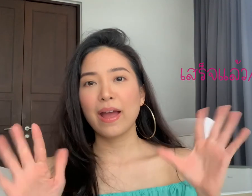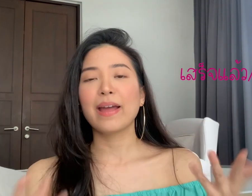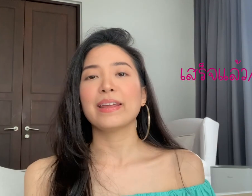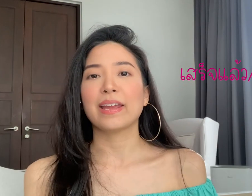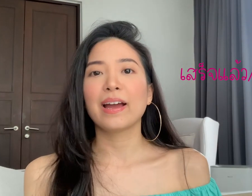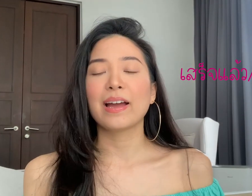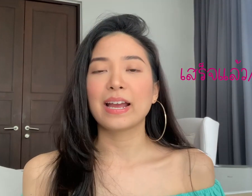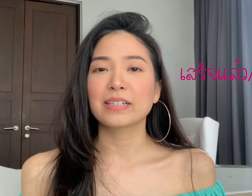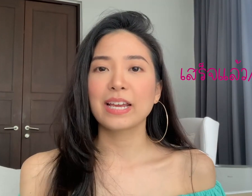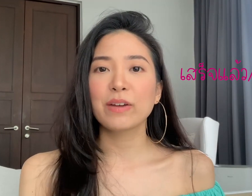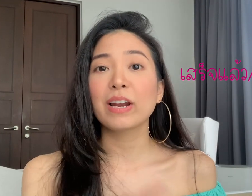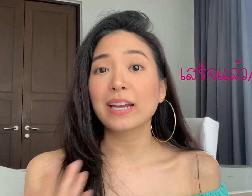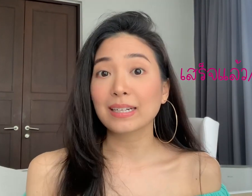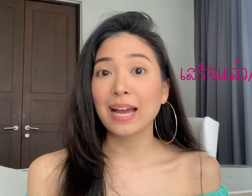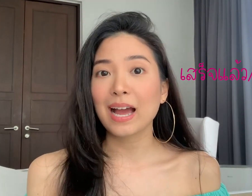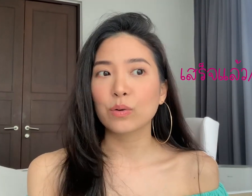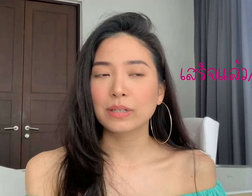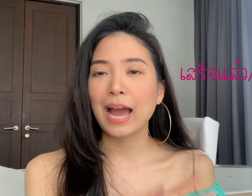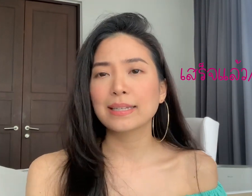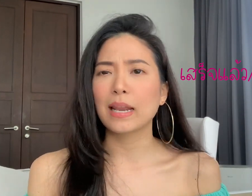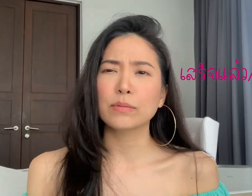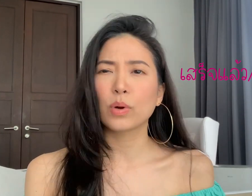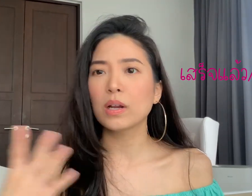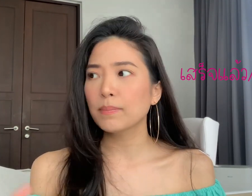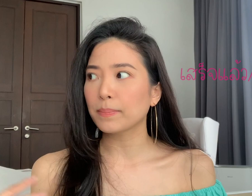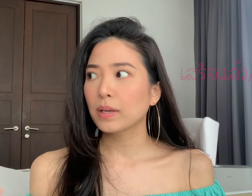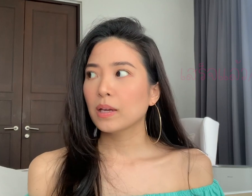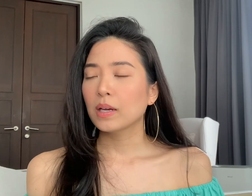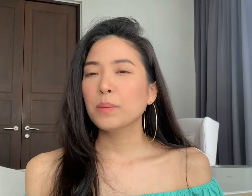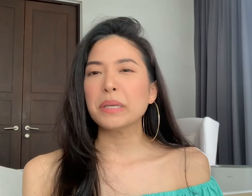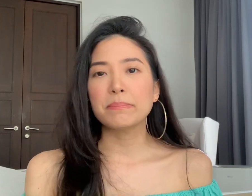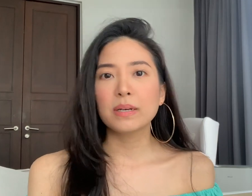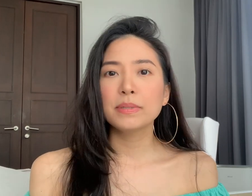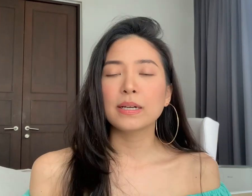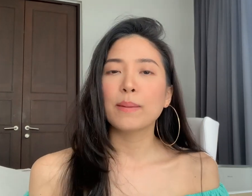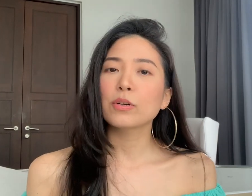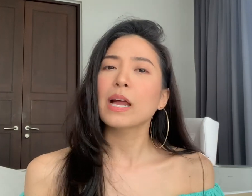อยากเช่เวลาทานข้าวทานเสรจแลสมเข cổกจะทำ